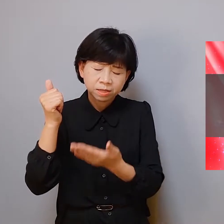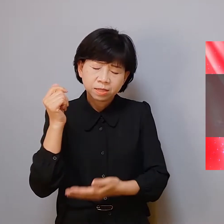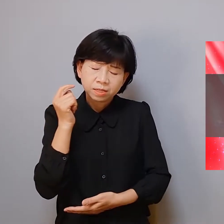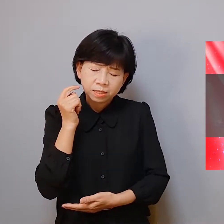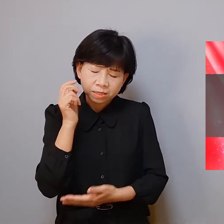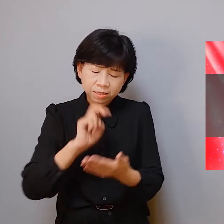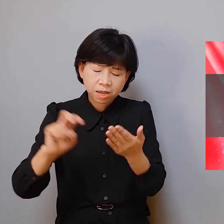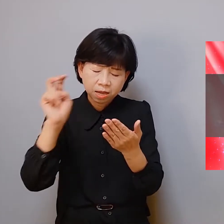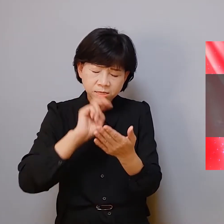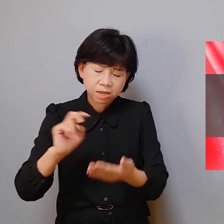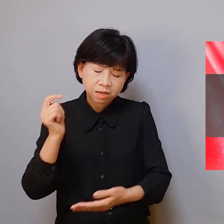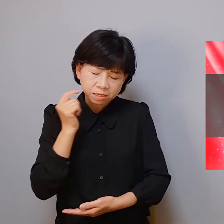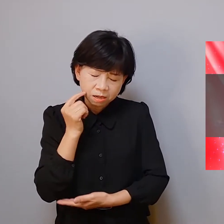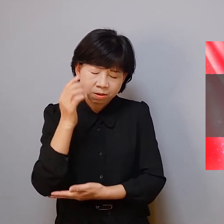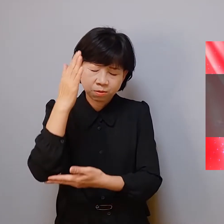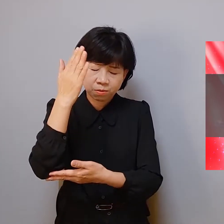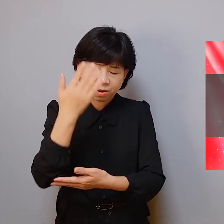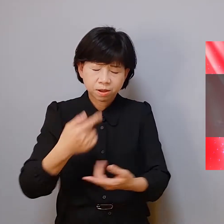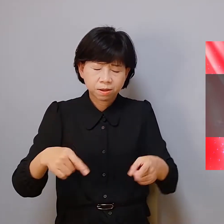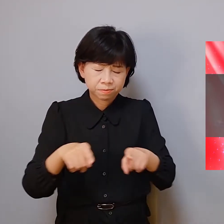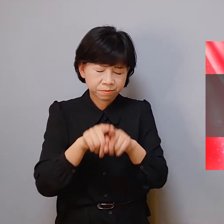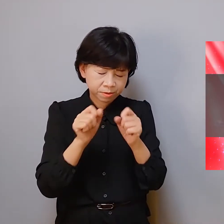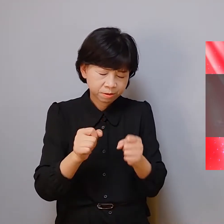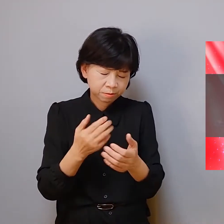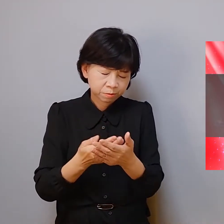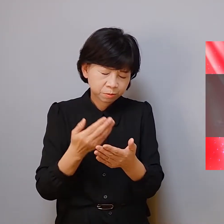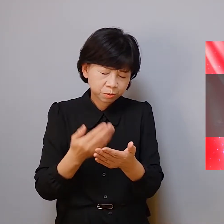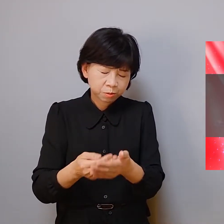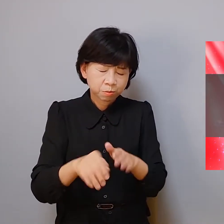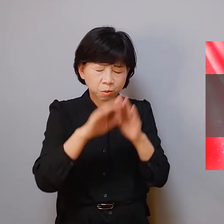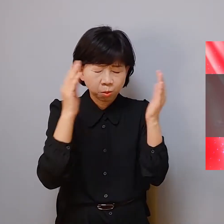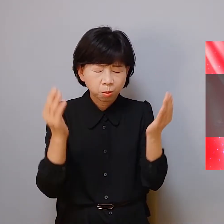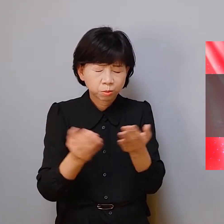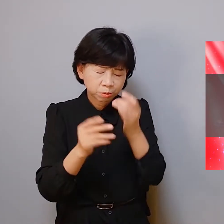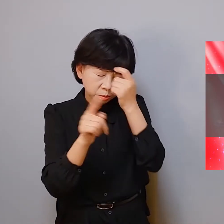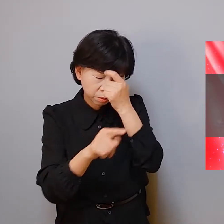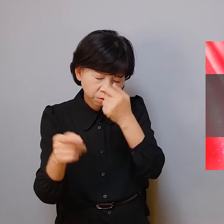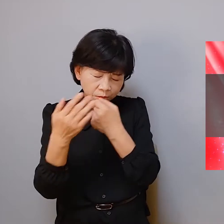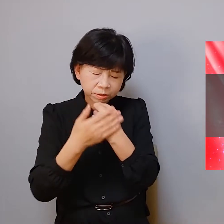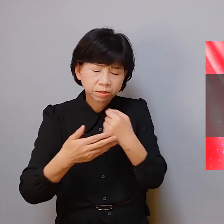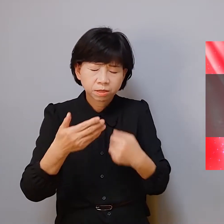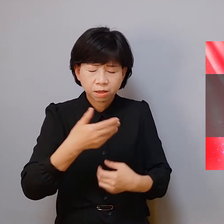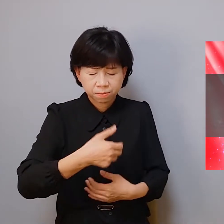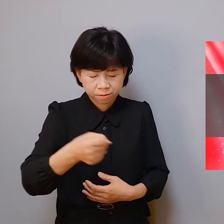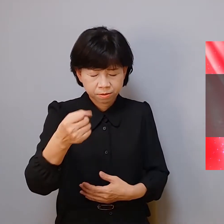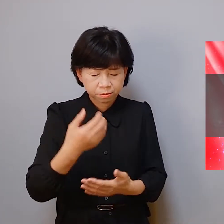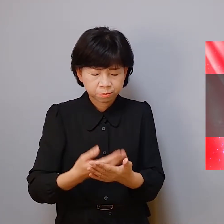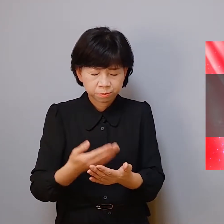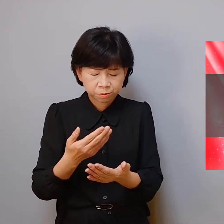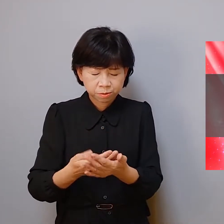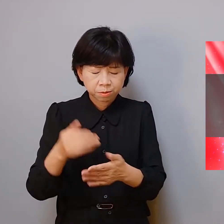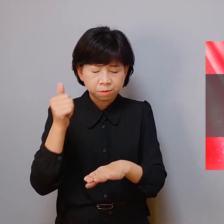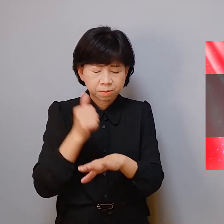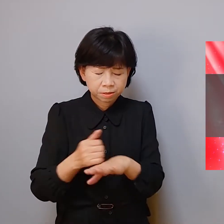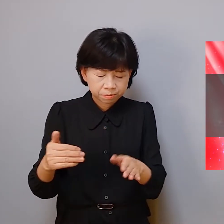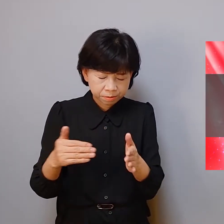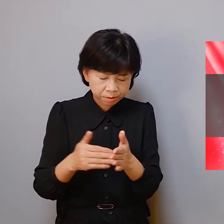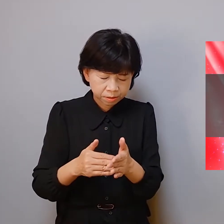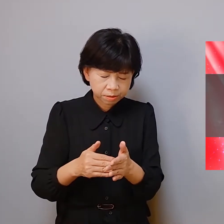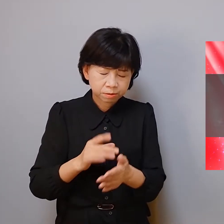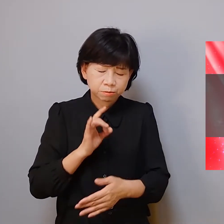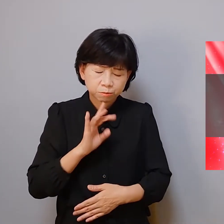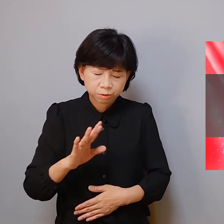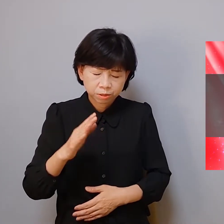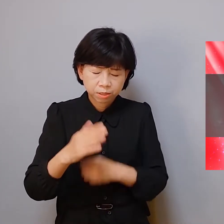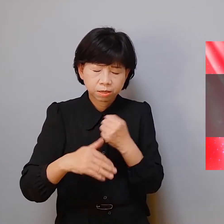찬양대 위에 함께 해주셔서 모두가 은혜 받게 하옵소서. 마치는 시간까지